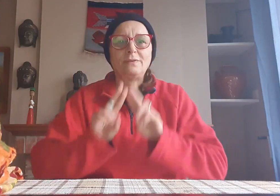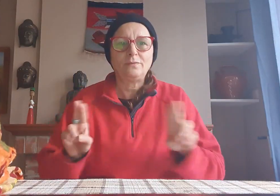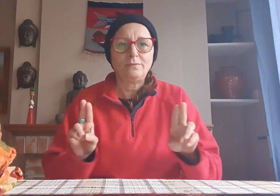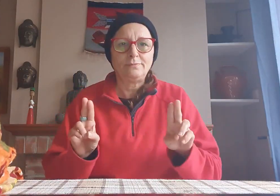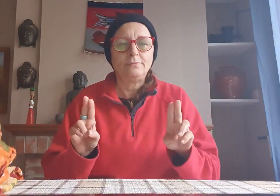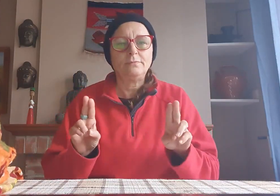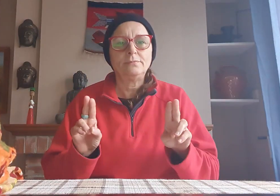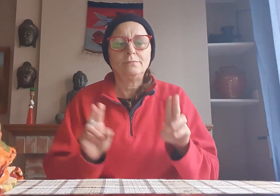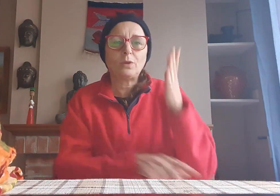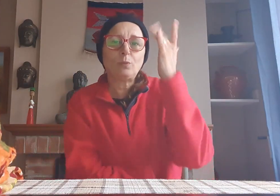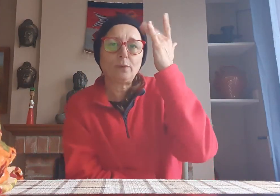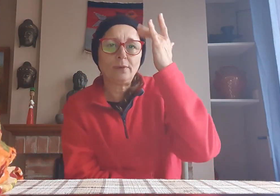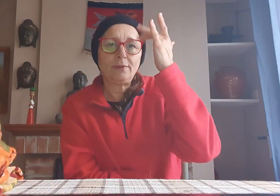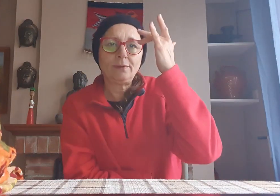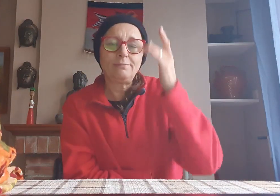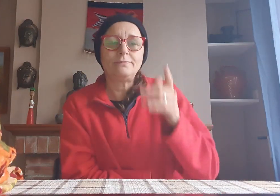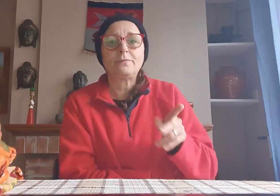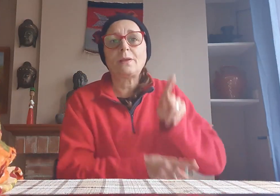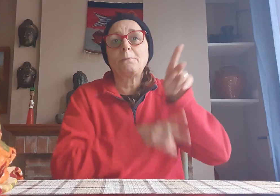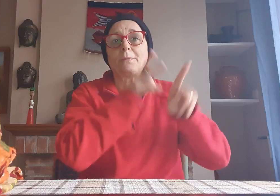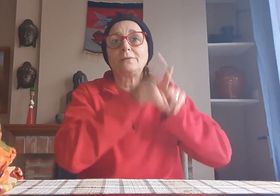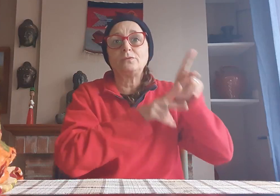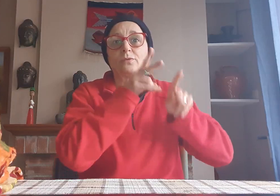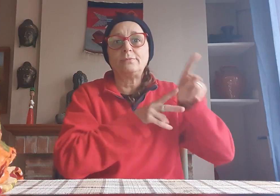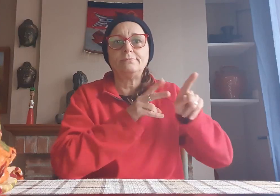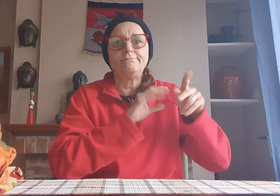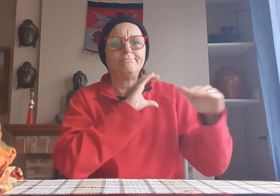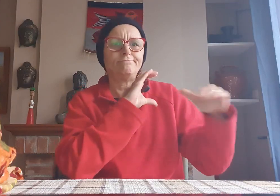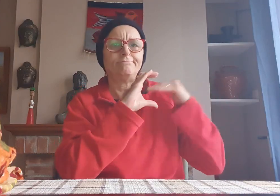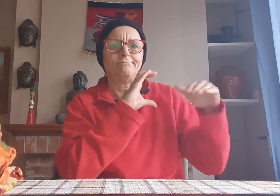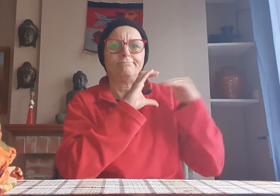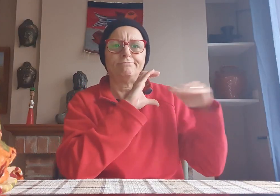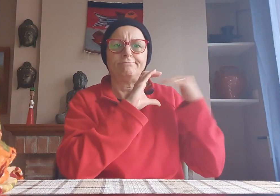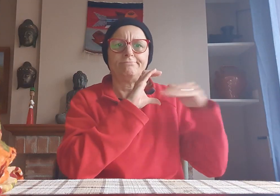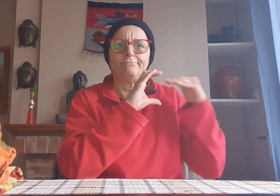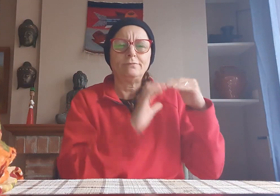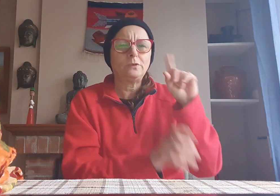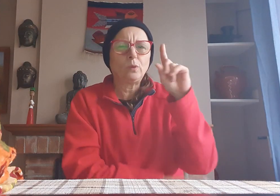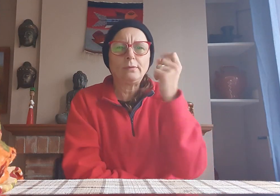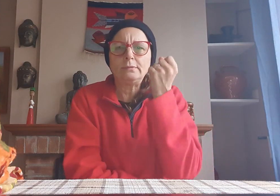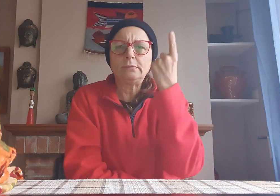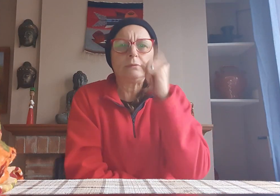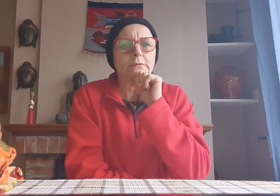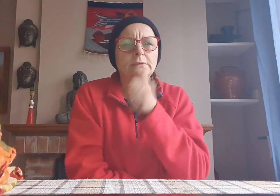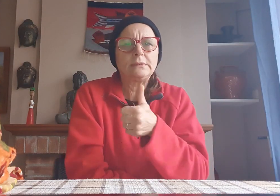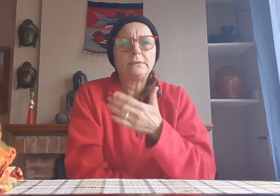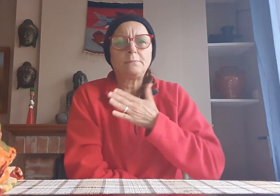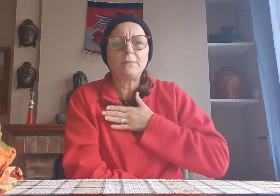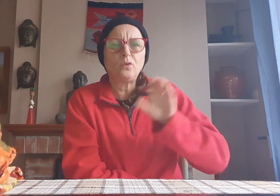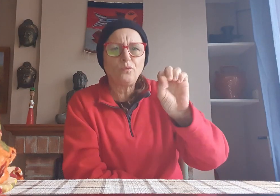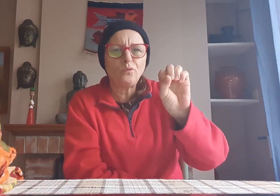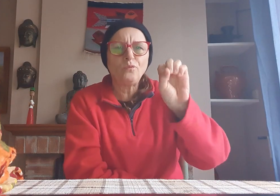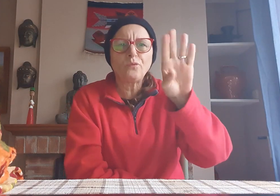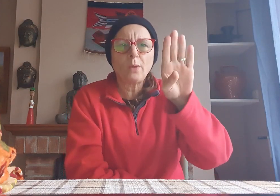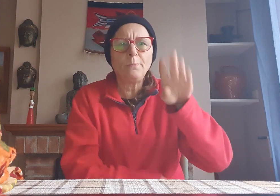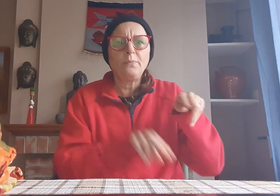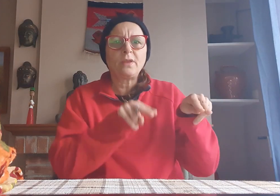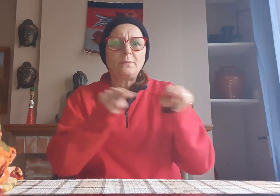de hacerte la película sin salir de casa. Olvídese de dejarlo todo hecho un desastre y presuma de una piel lisa y atractiva gracias a los beneficios de